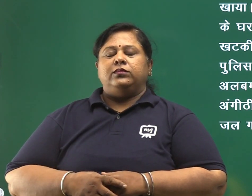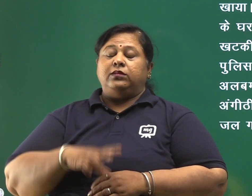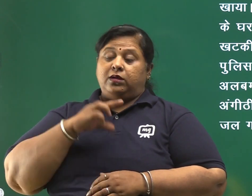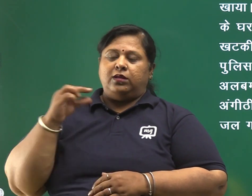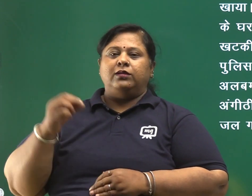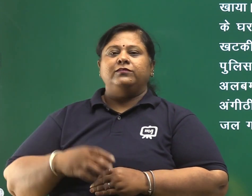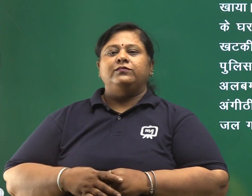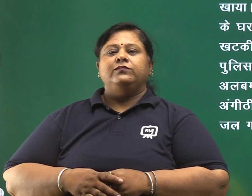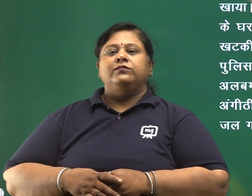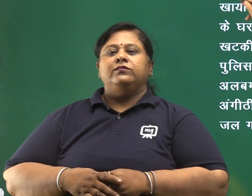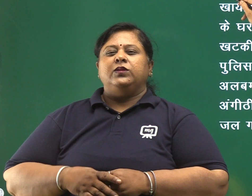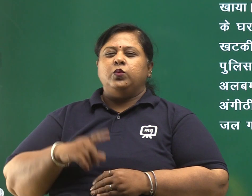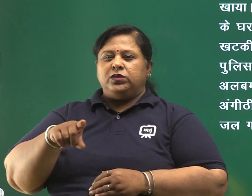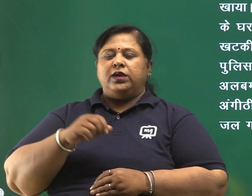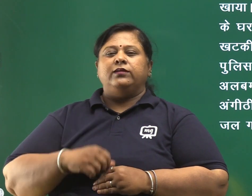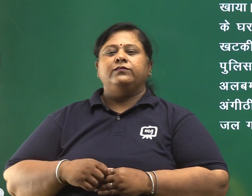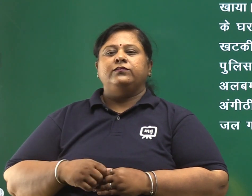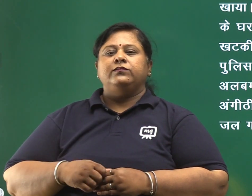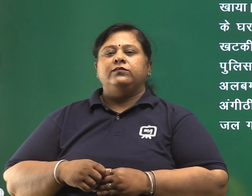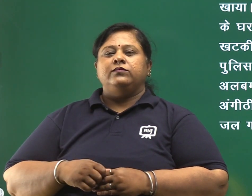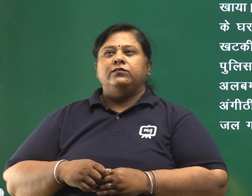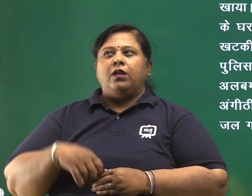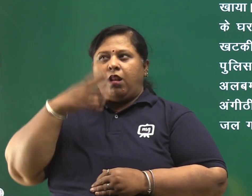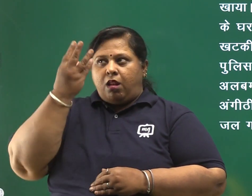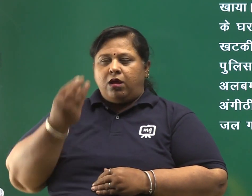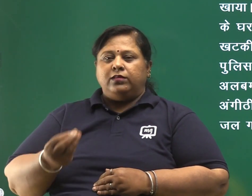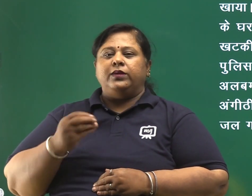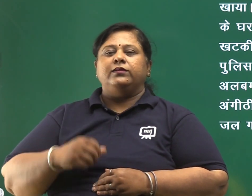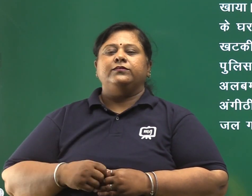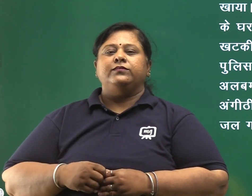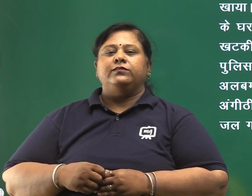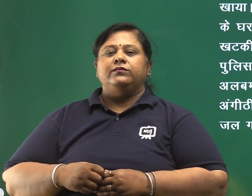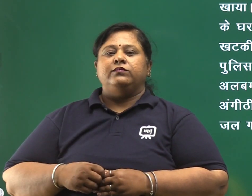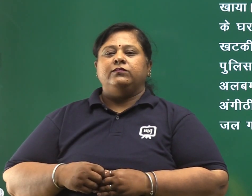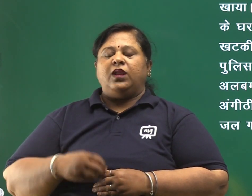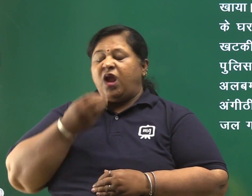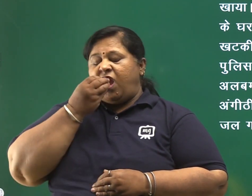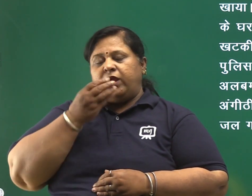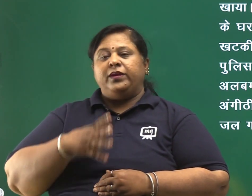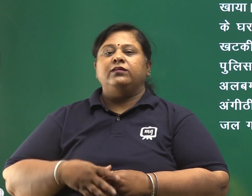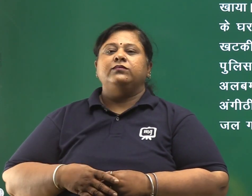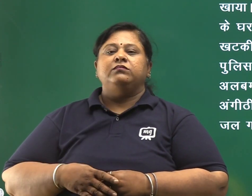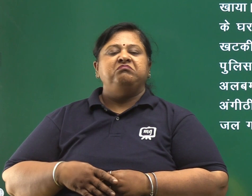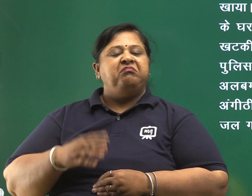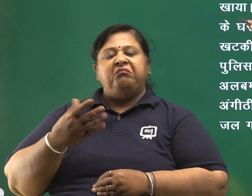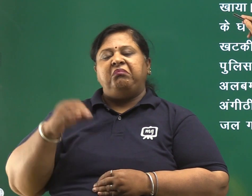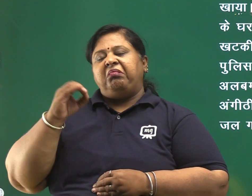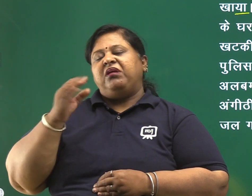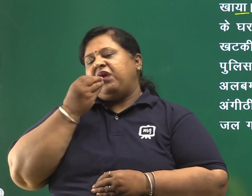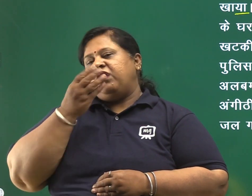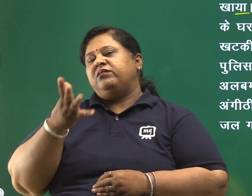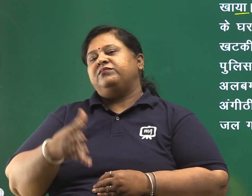तथा उसने रात में खाना भी नहीं